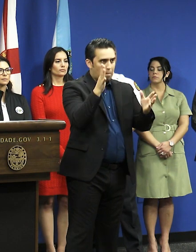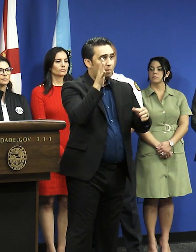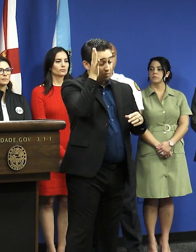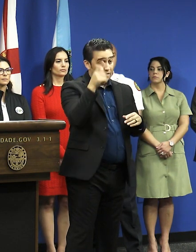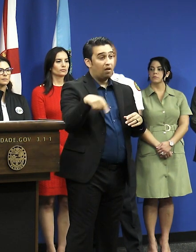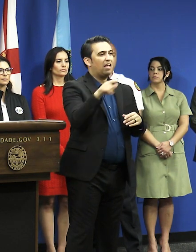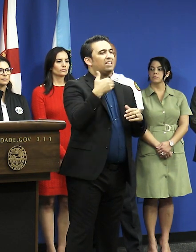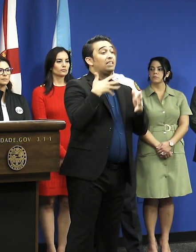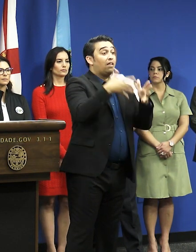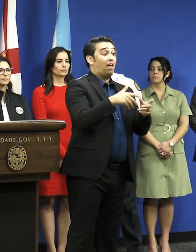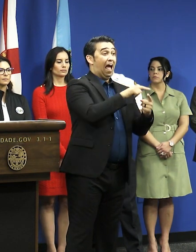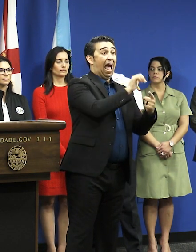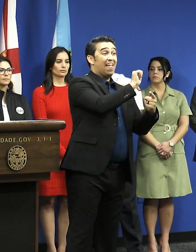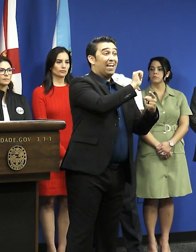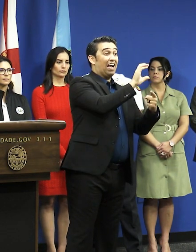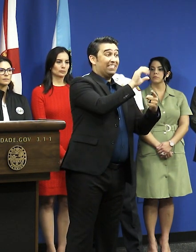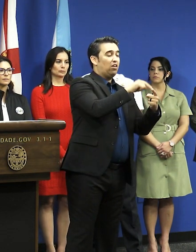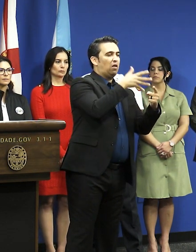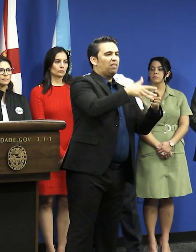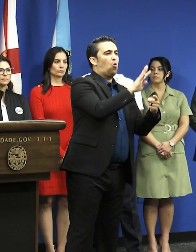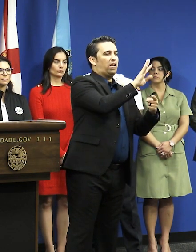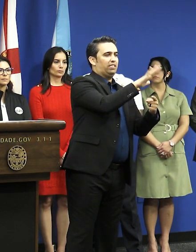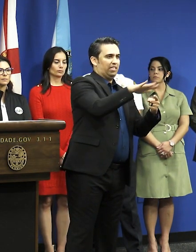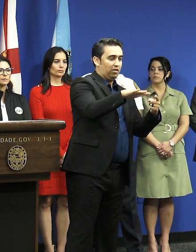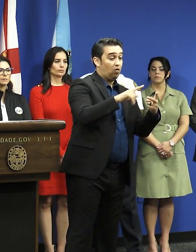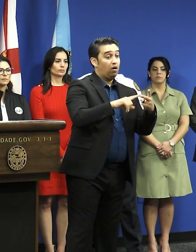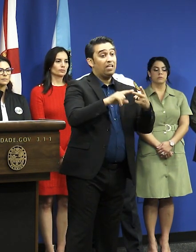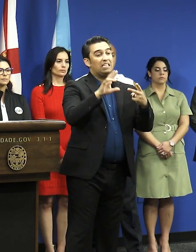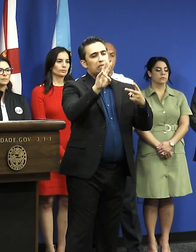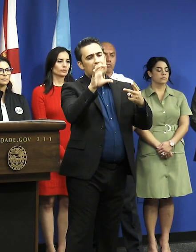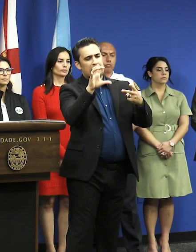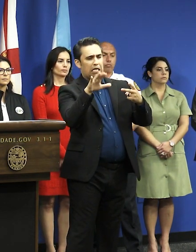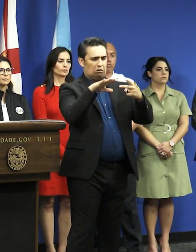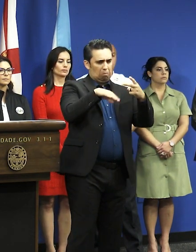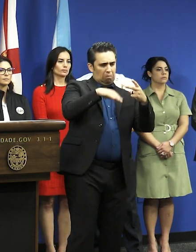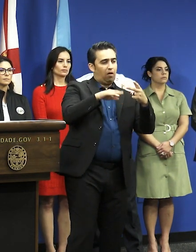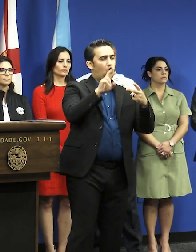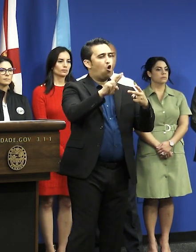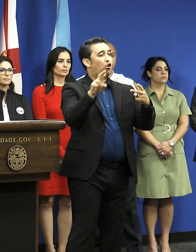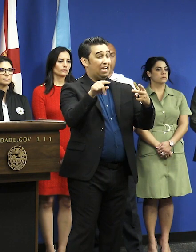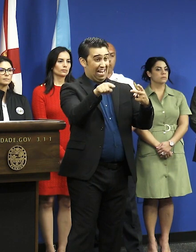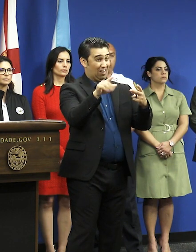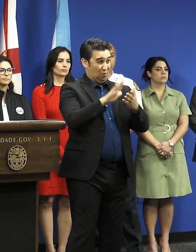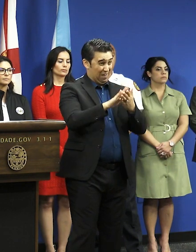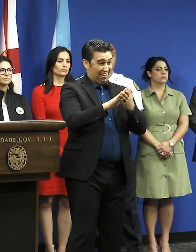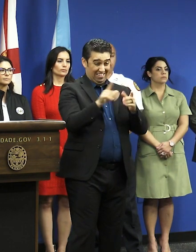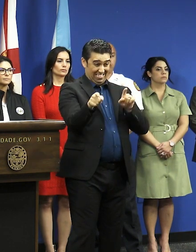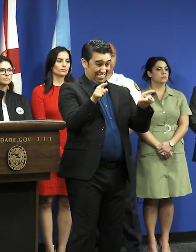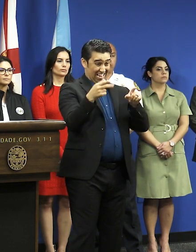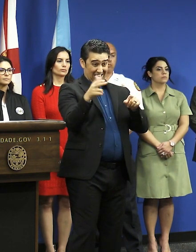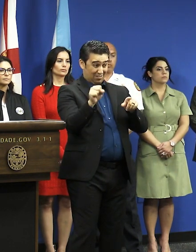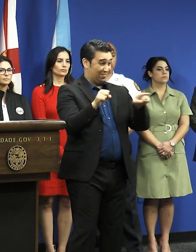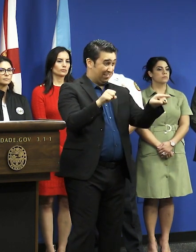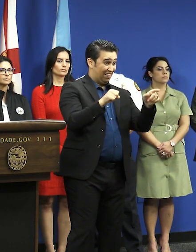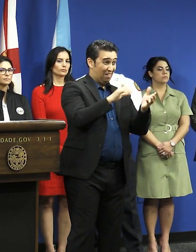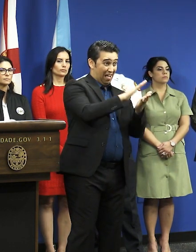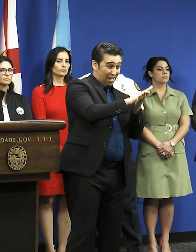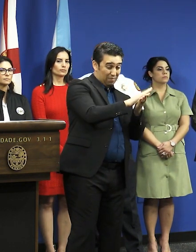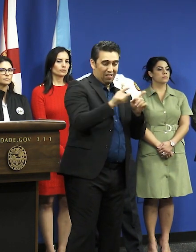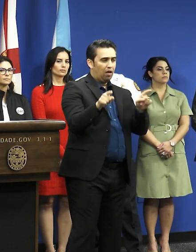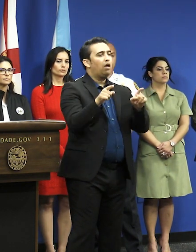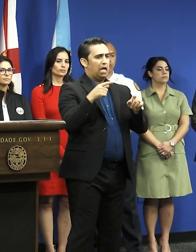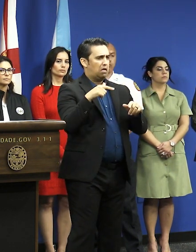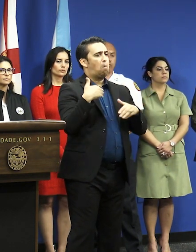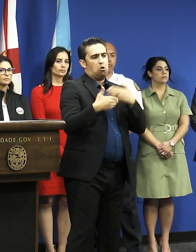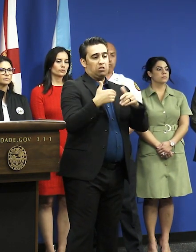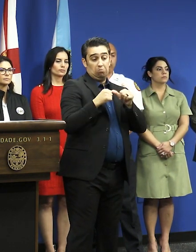de 45 niños en Andrea Castillo la última vez que chequeamos y menos de 700 niños en la escuela de Ronald Reagan también. Ese proceso sigue